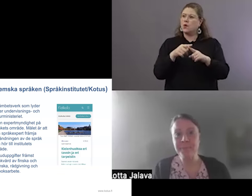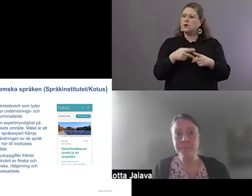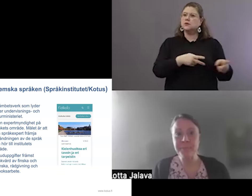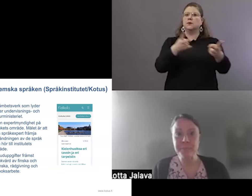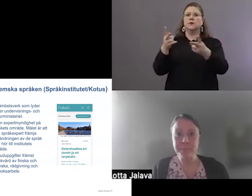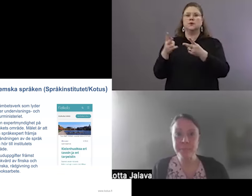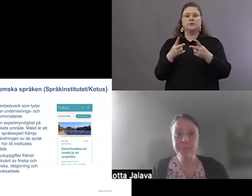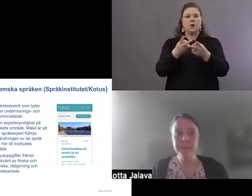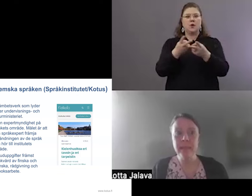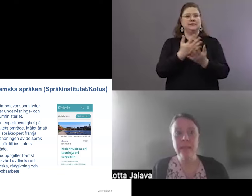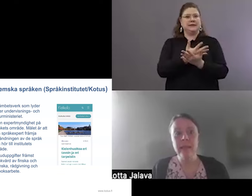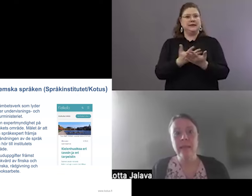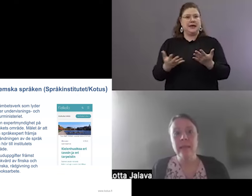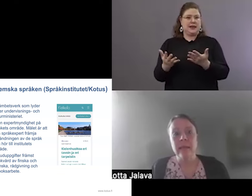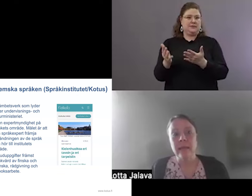välineenä.